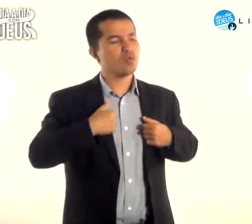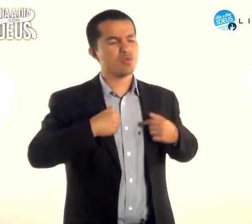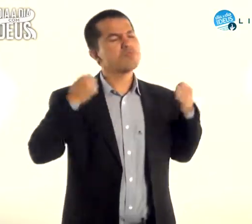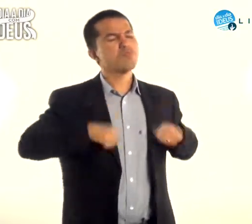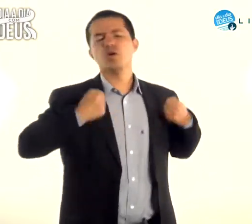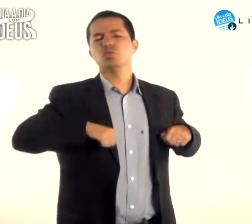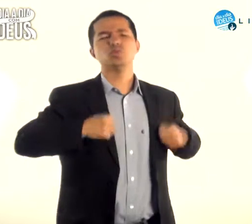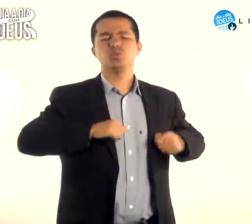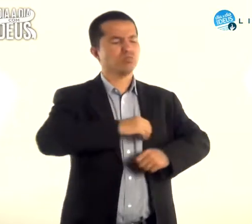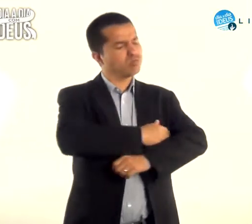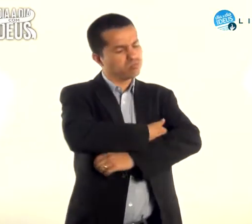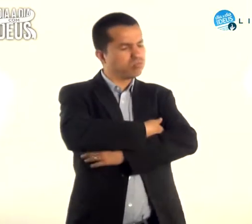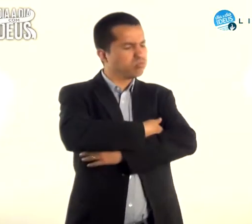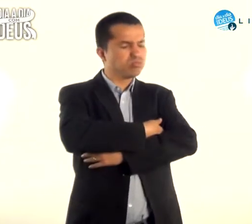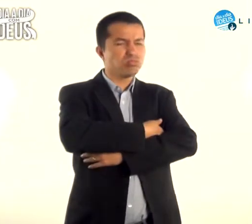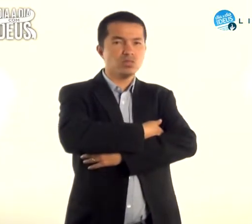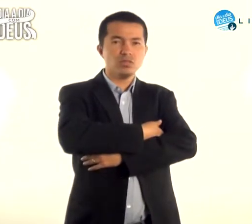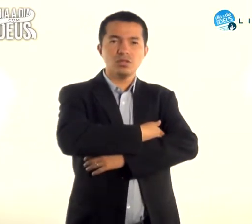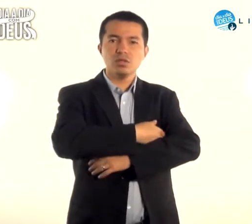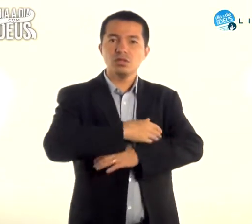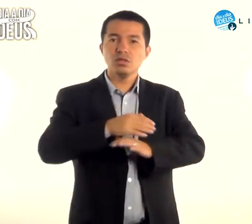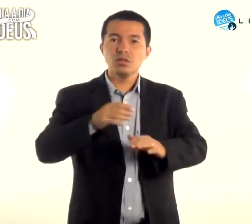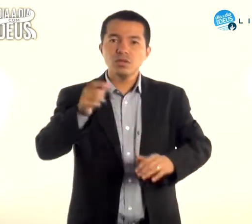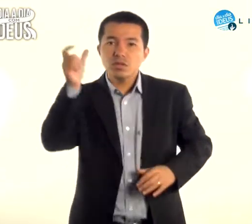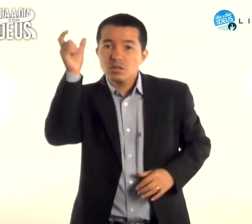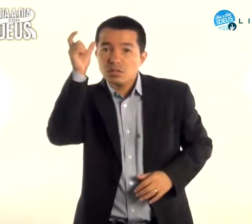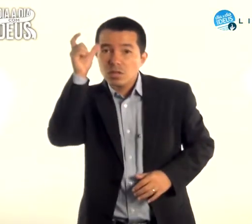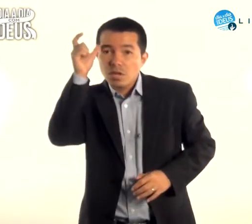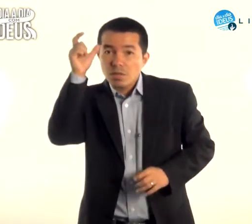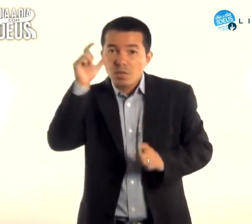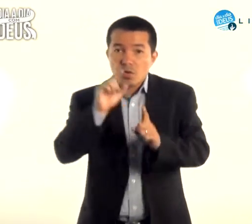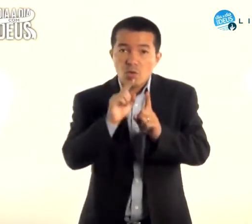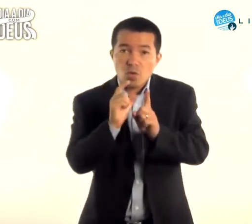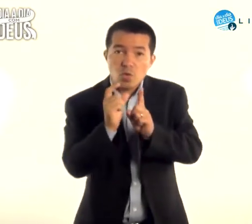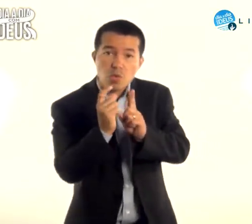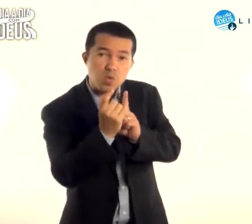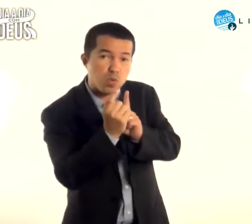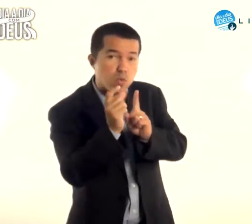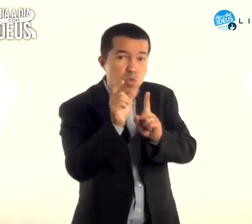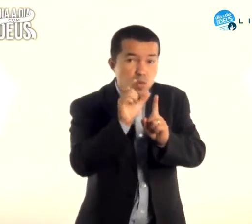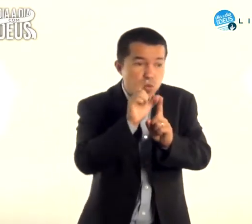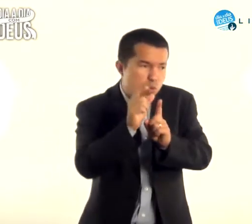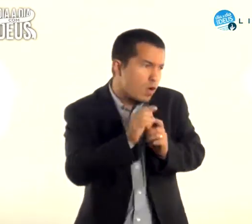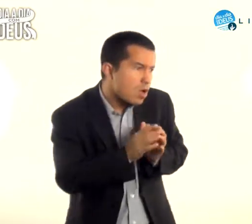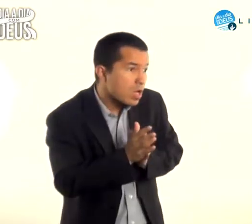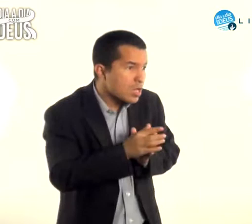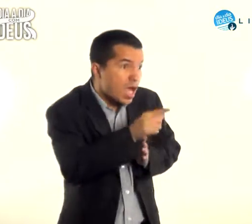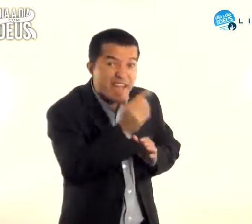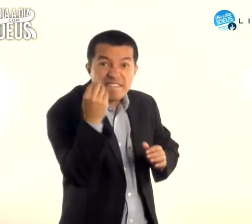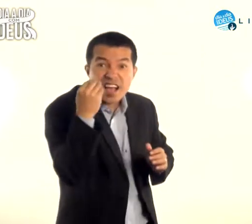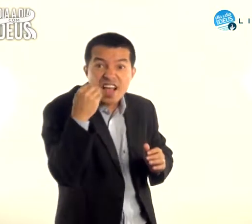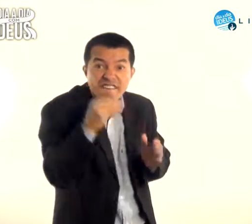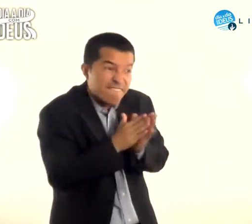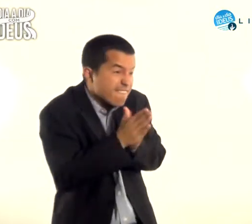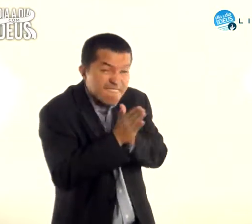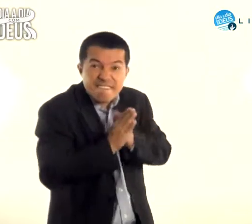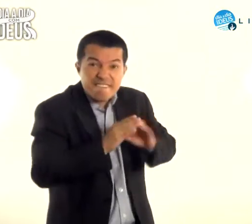entra por essas portas, e quando você percebe, os prazeres deste mundo estão tomando o teu coração e tua vida e estão